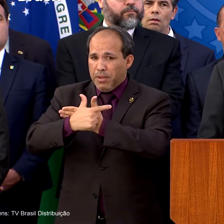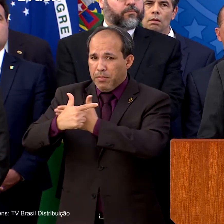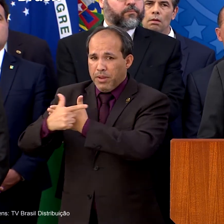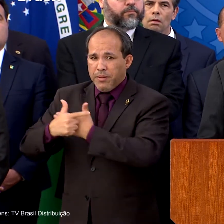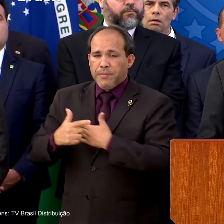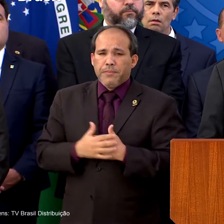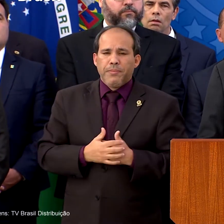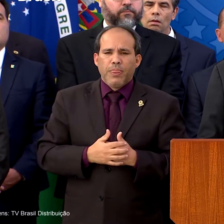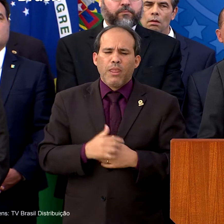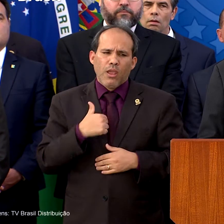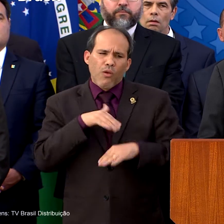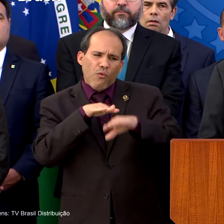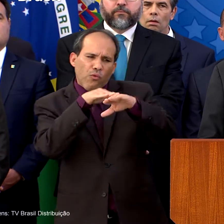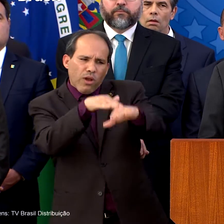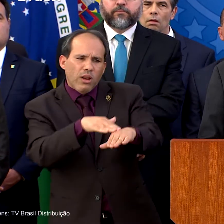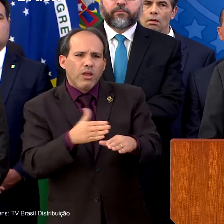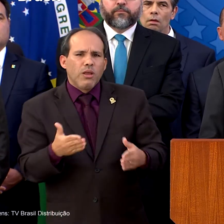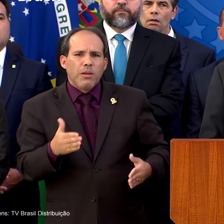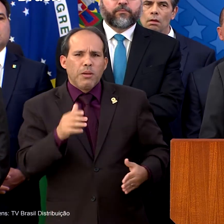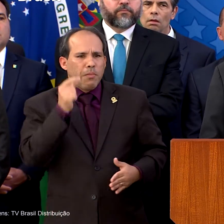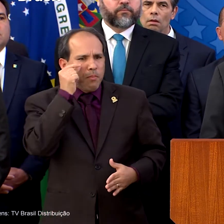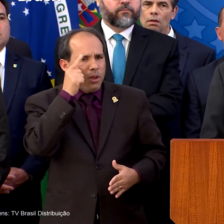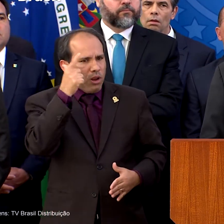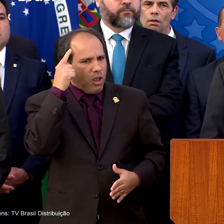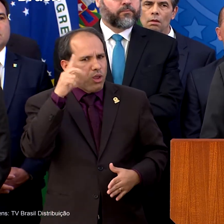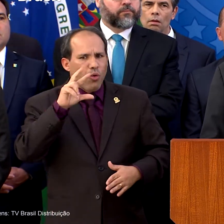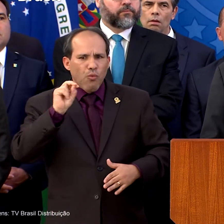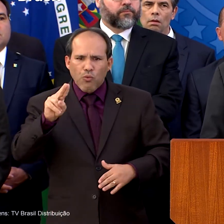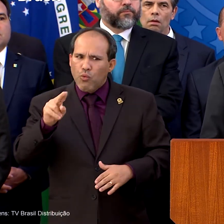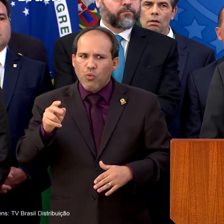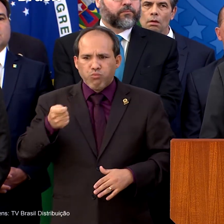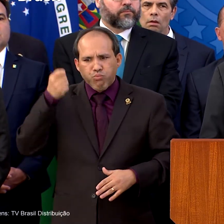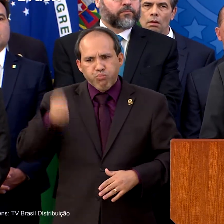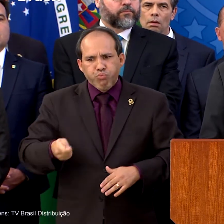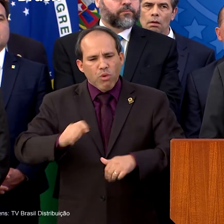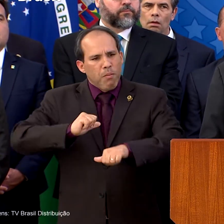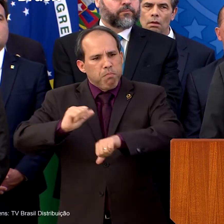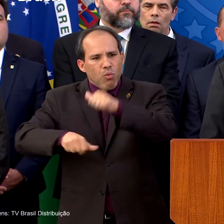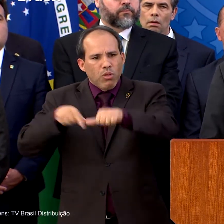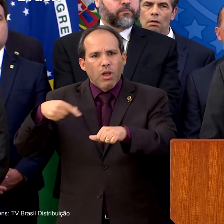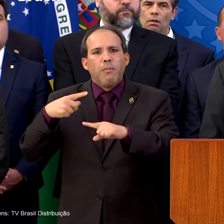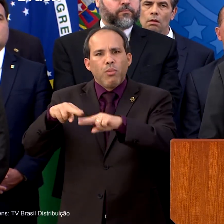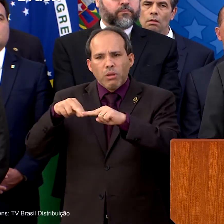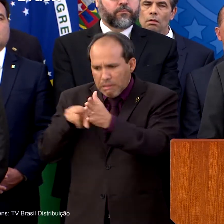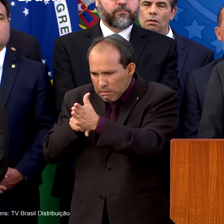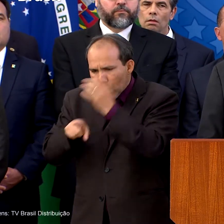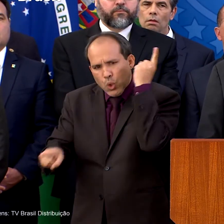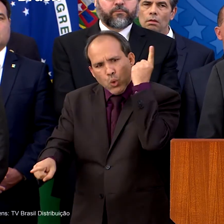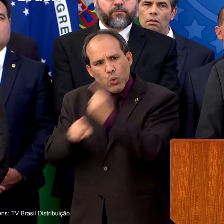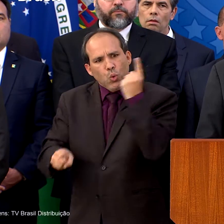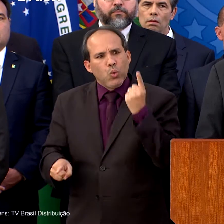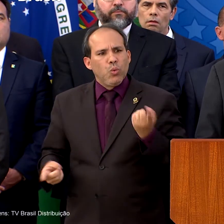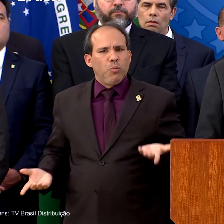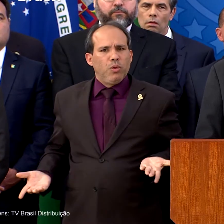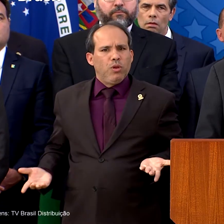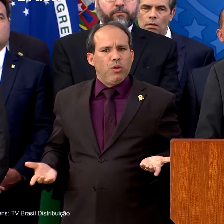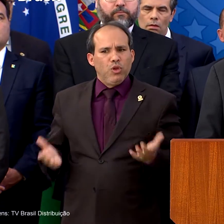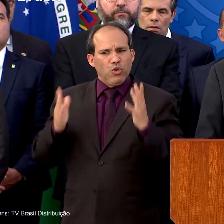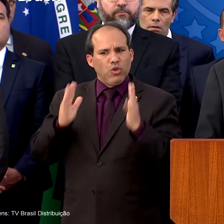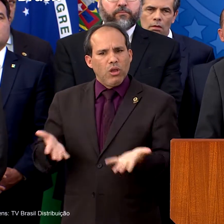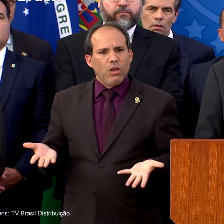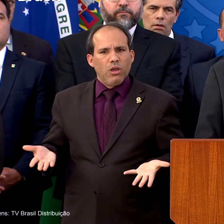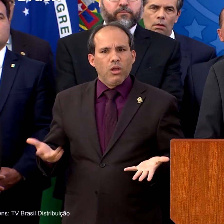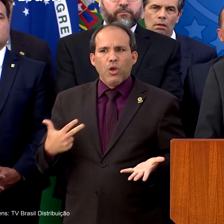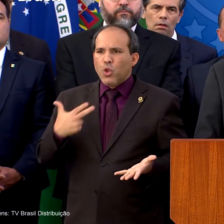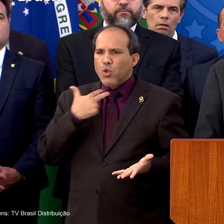e eu falei paulo guedes eu vou implodir neto é o que eu disse com o que eu descobri lá e não